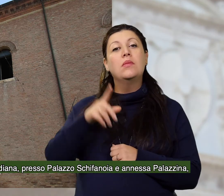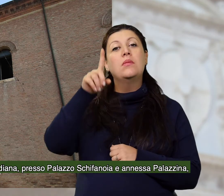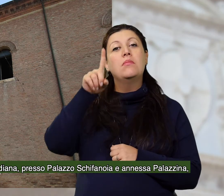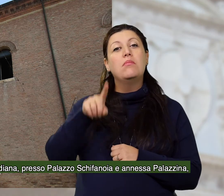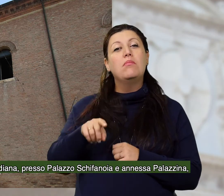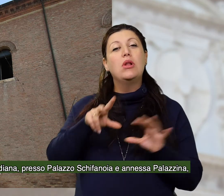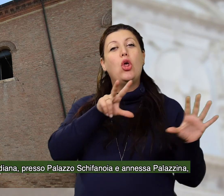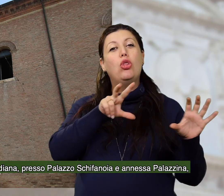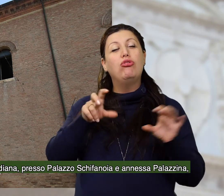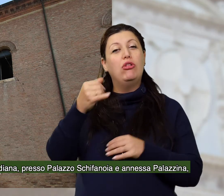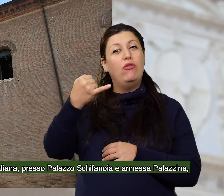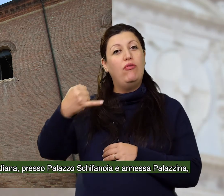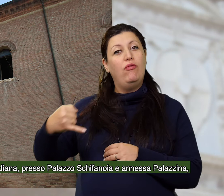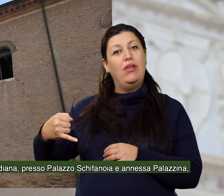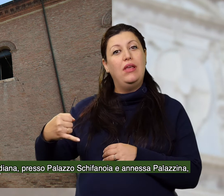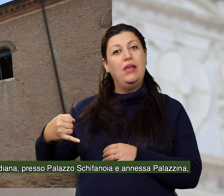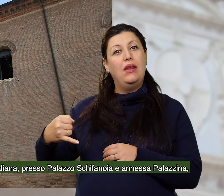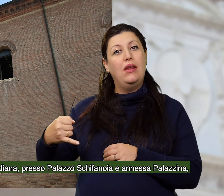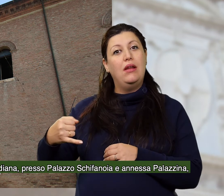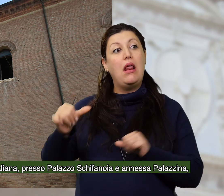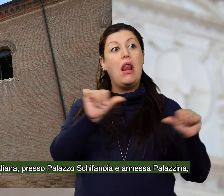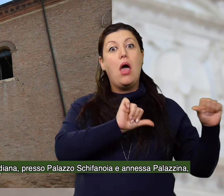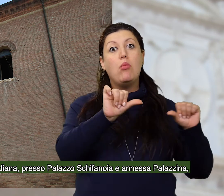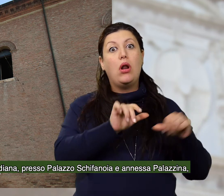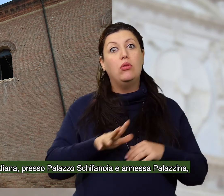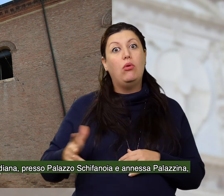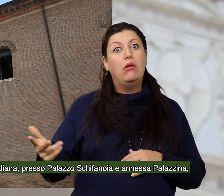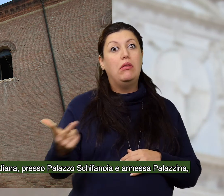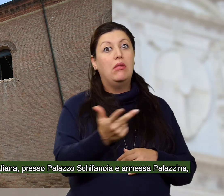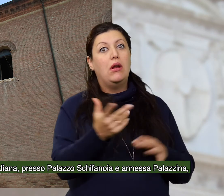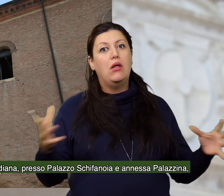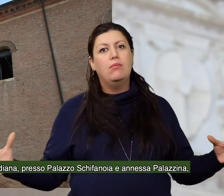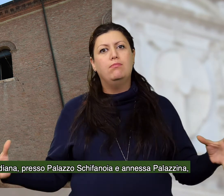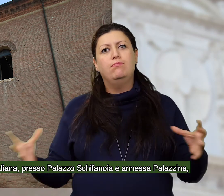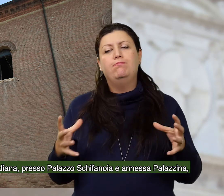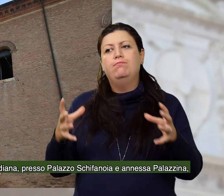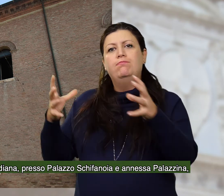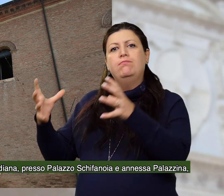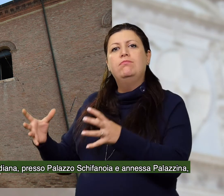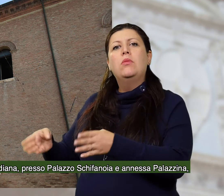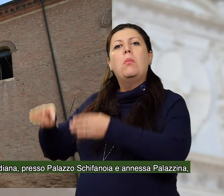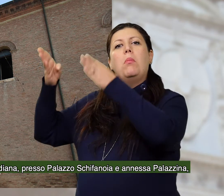a fine ottocento si spostarono in via scandiana